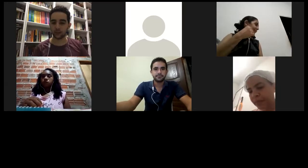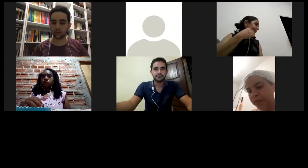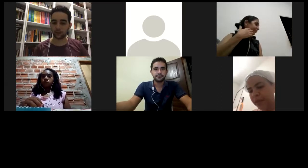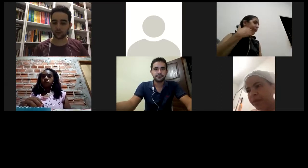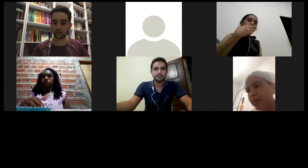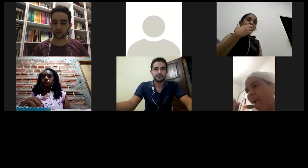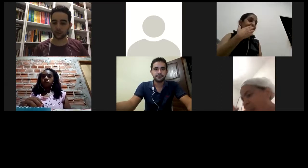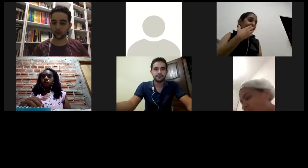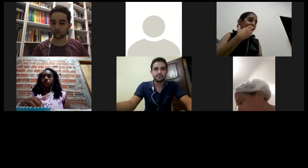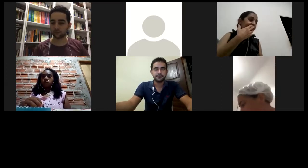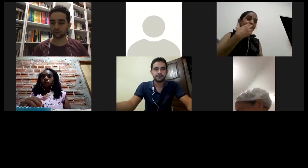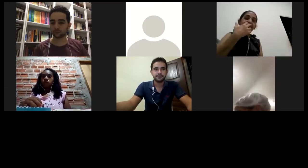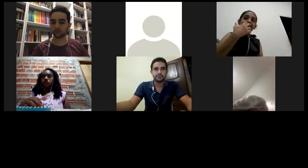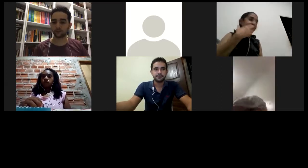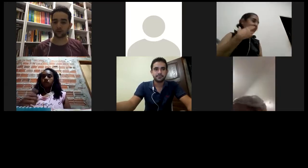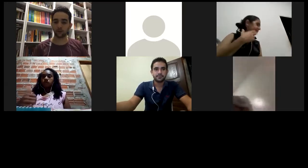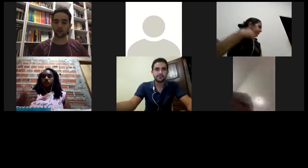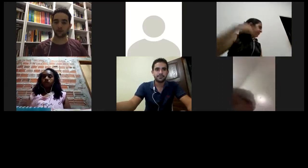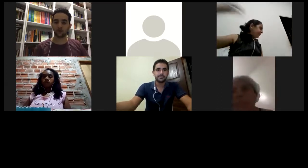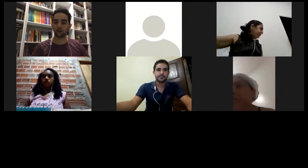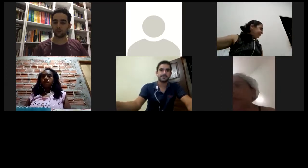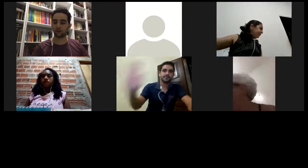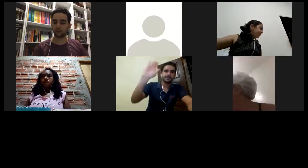datilologia, né, alfabeto manual.